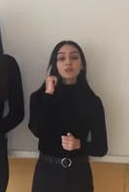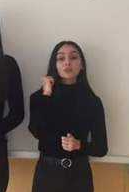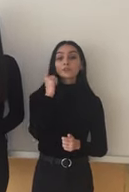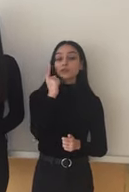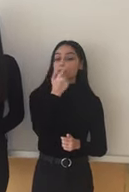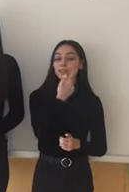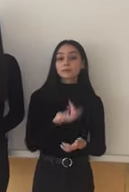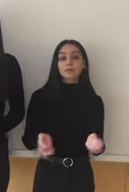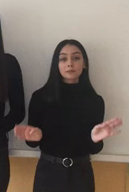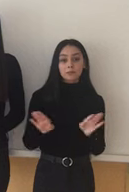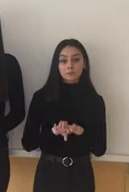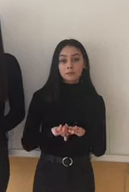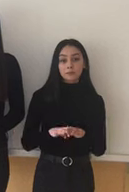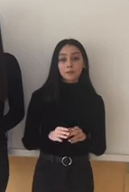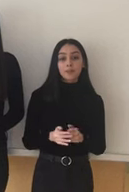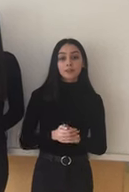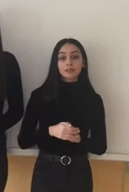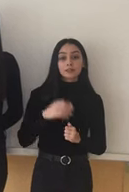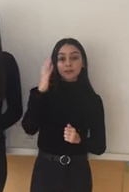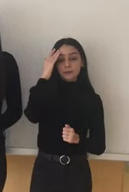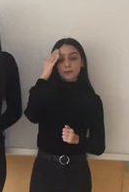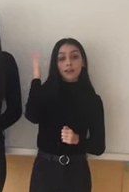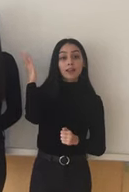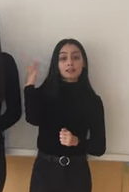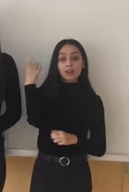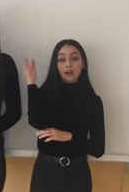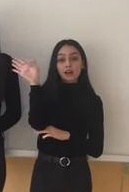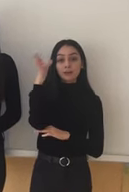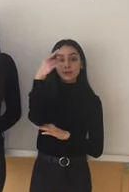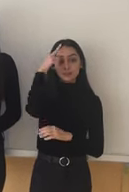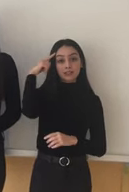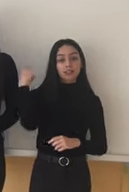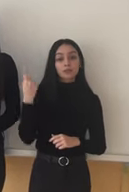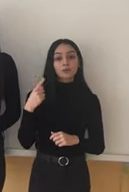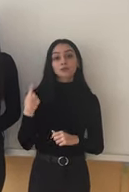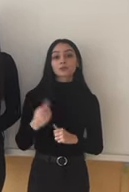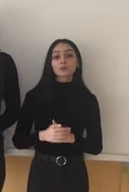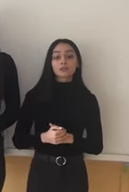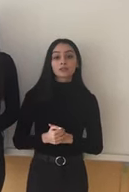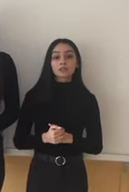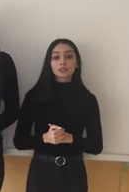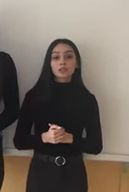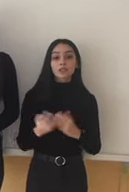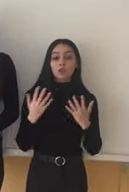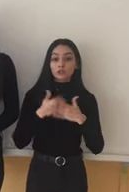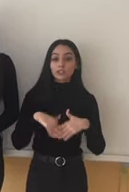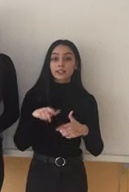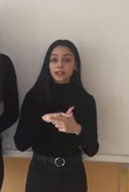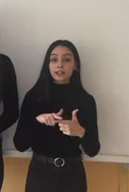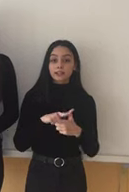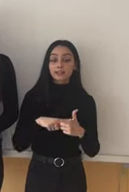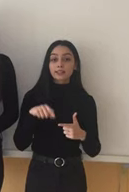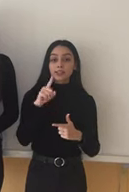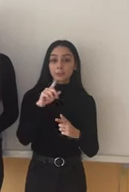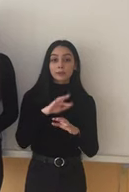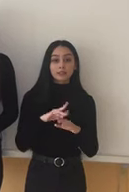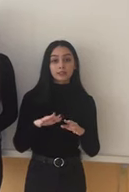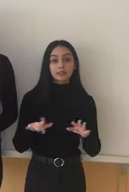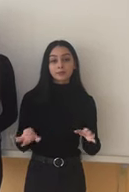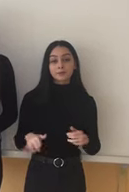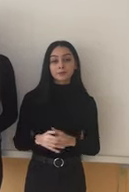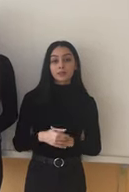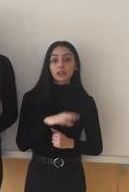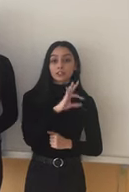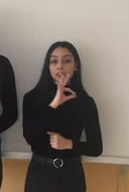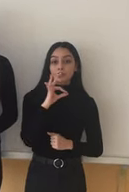İstanbul'u dinliyorum gözlerim kapalı. Başımda eski alemlerin sarmışlığı. Boş kayıkhaneleriyle bir